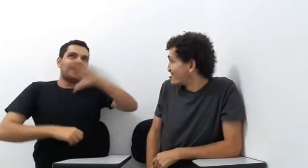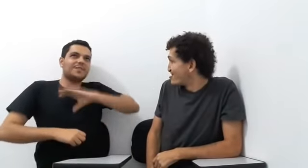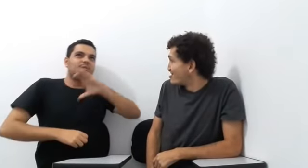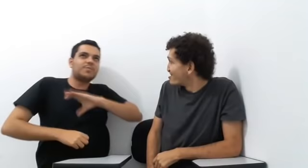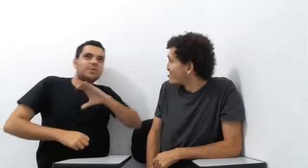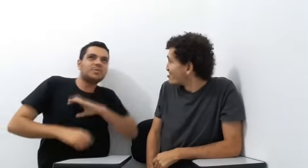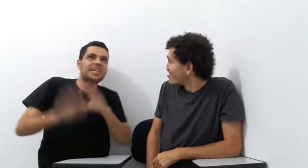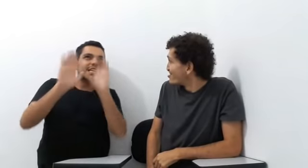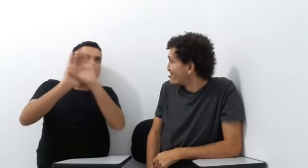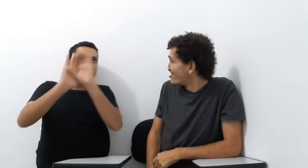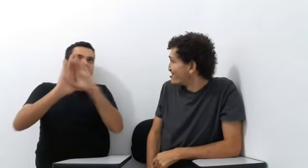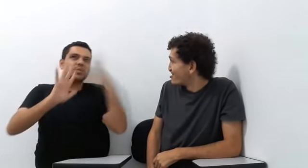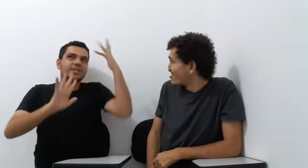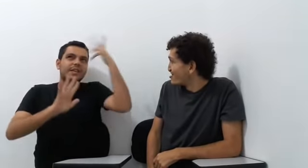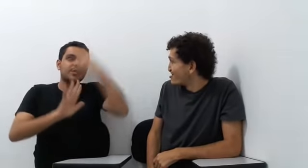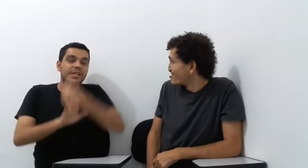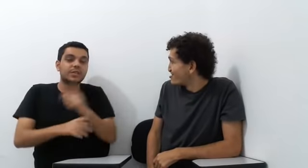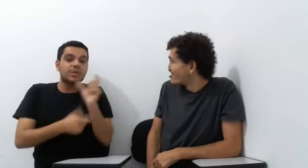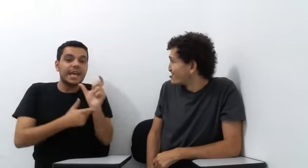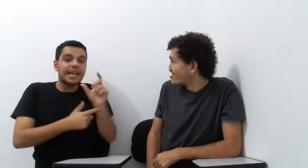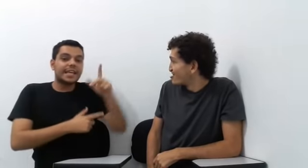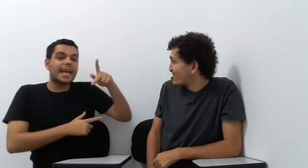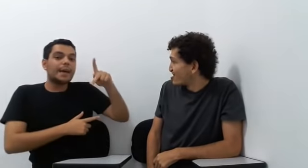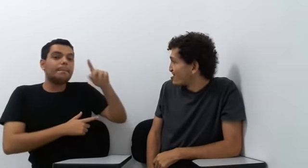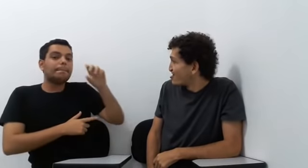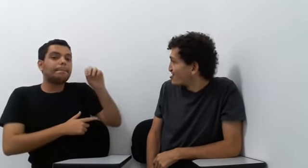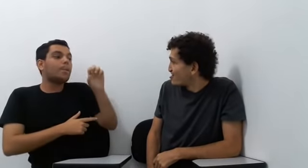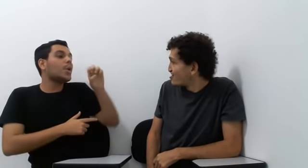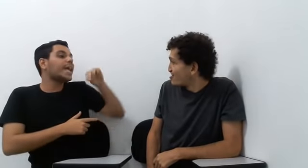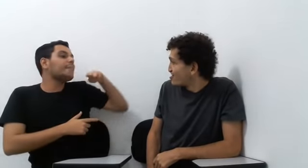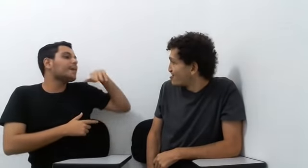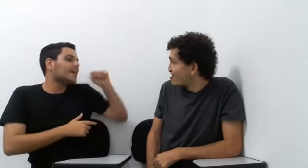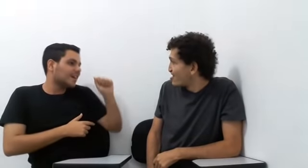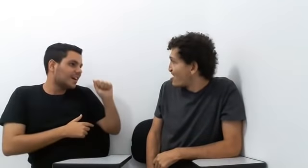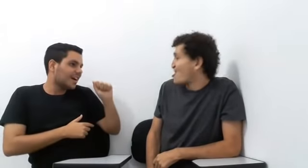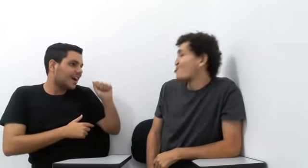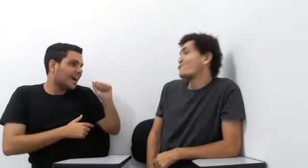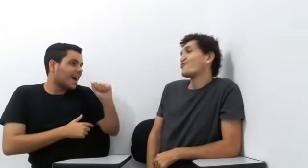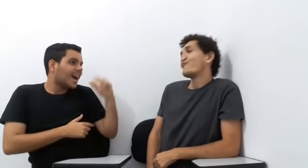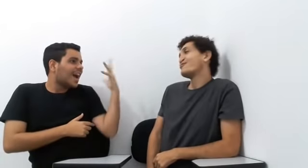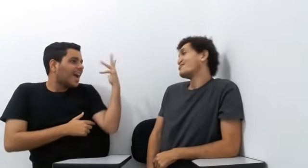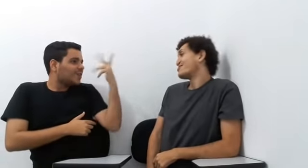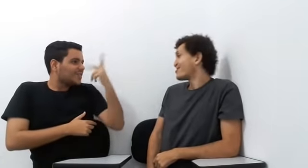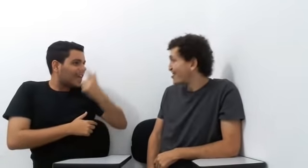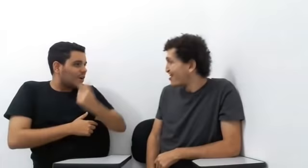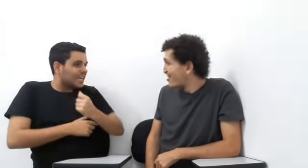em língua portuguesa traz um conceito lindo, que é poema. É